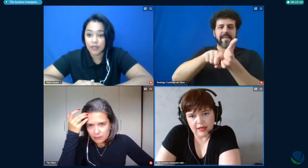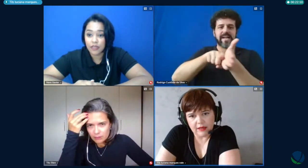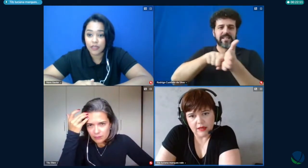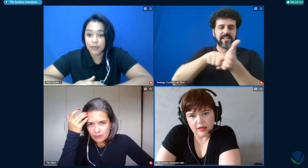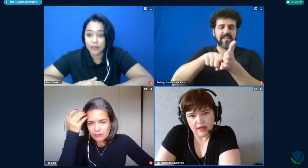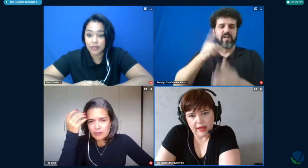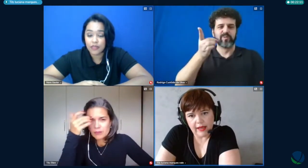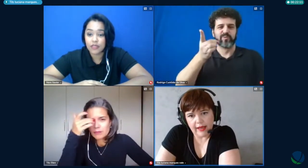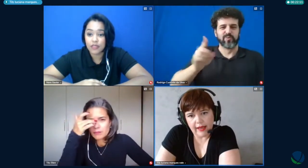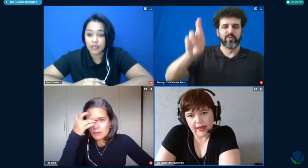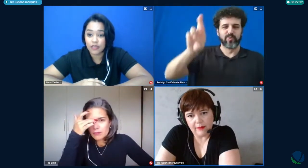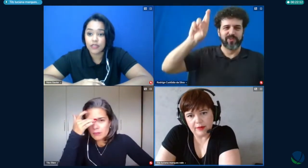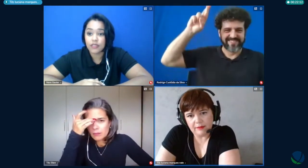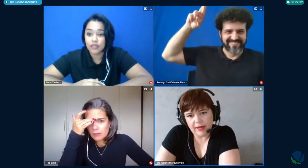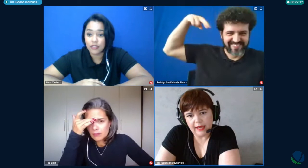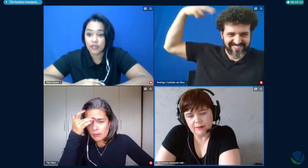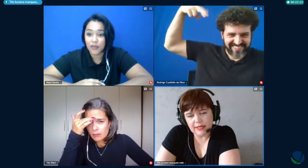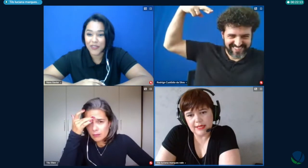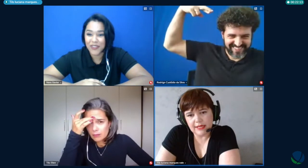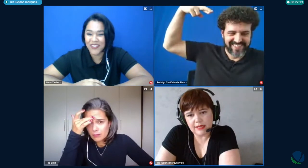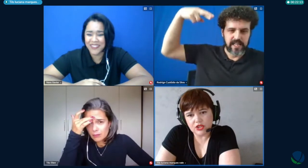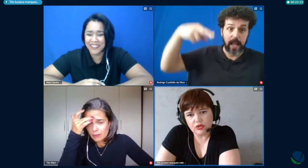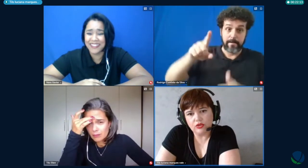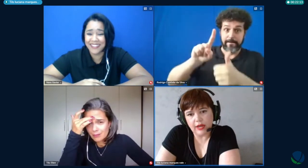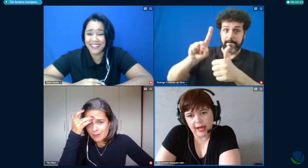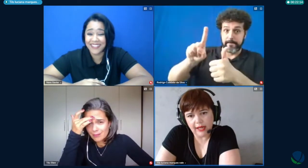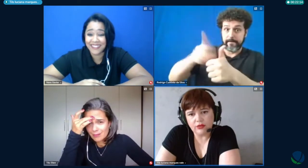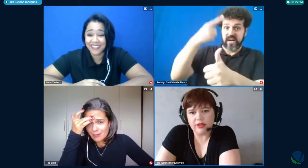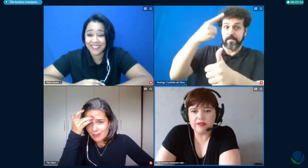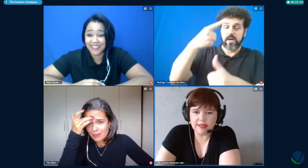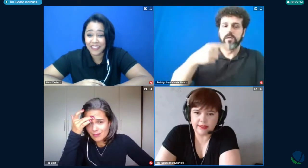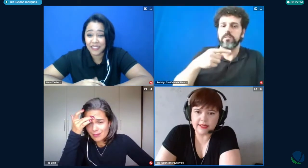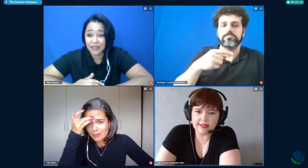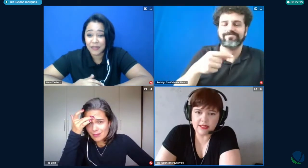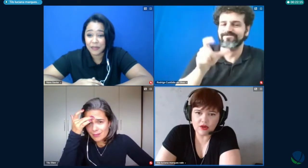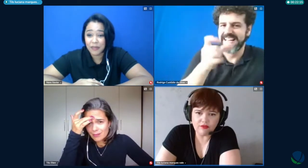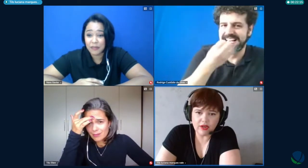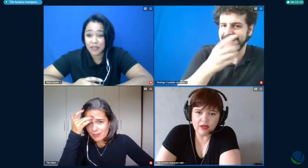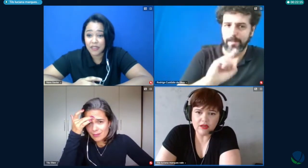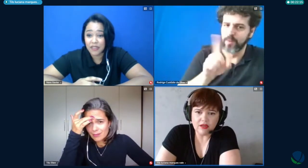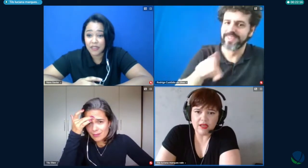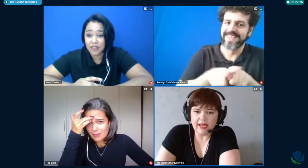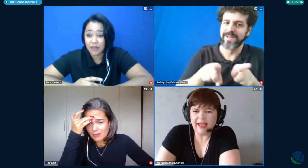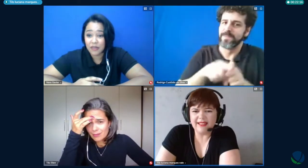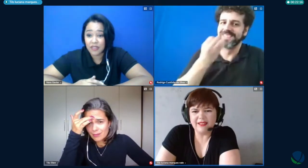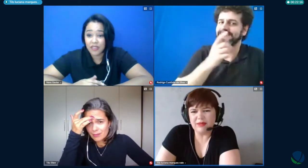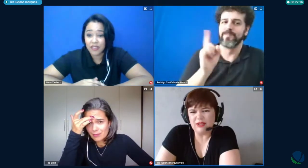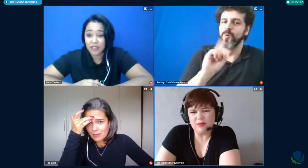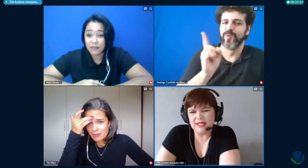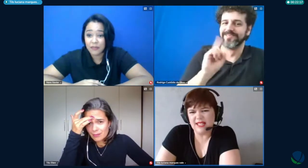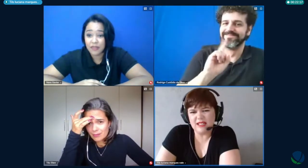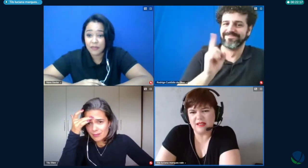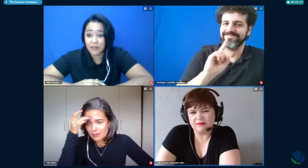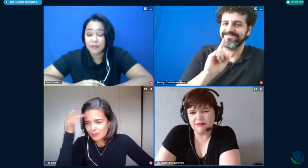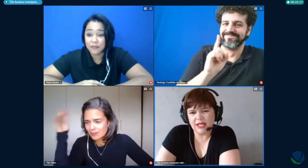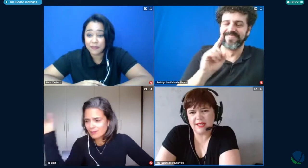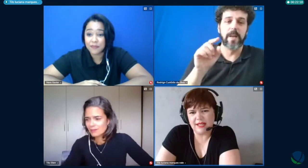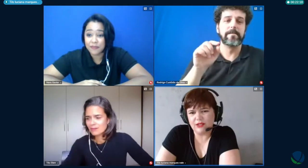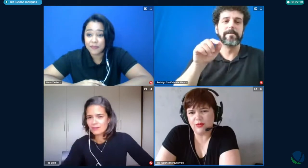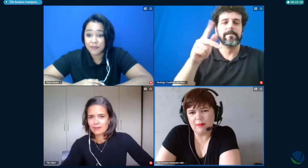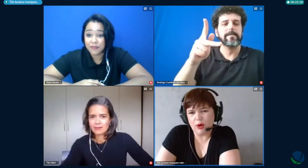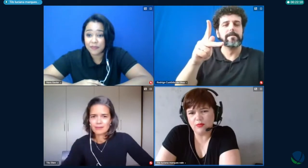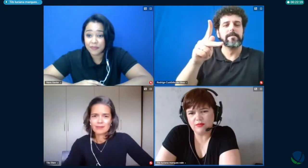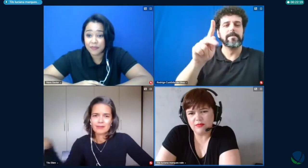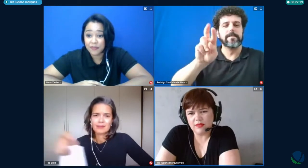você fala, a primeira pesquisa de doutorado, aí você traz Silva, também não precisa